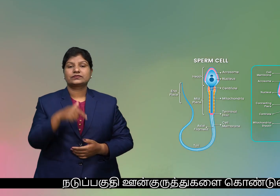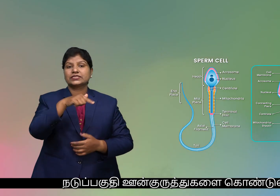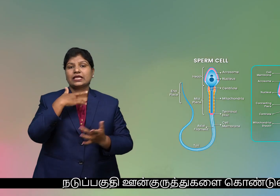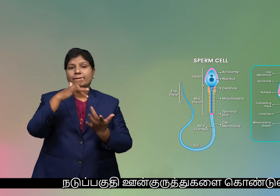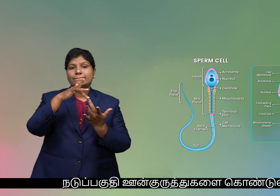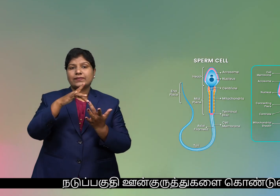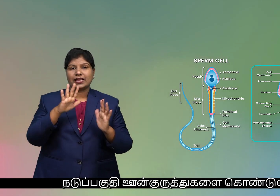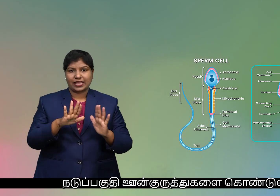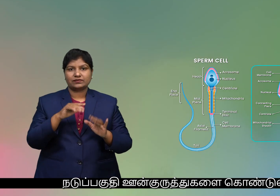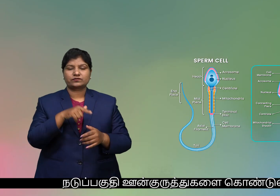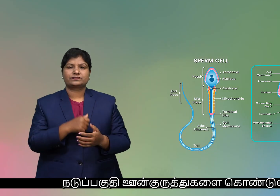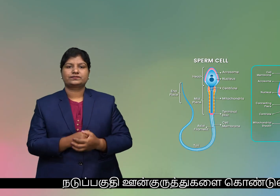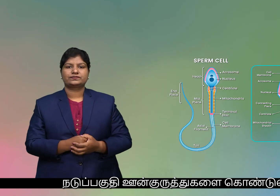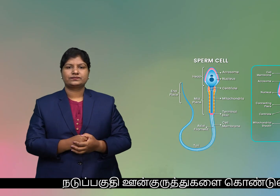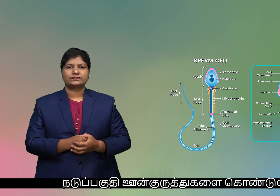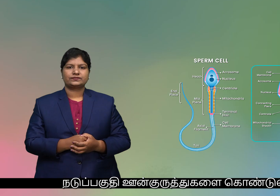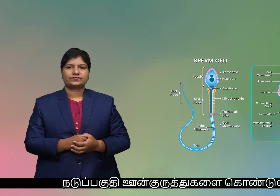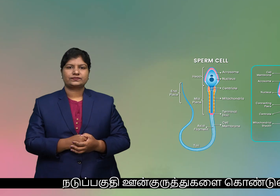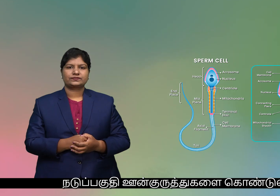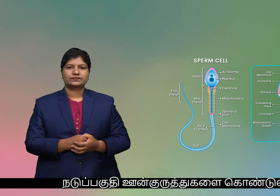நடுப்பகுதி ஊன்குருத்துகளை கொண்டுள்ளது.